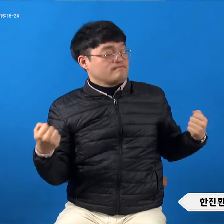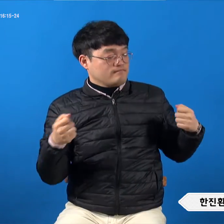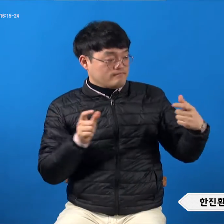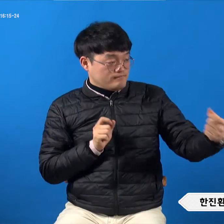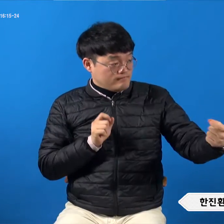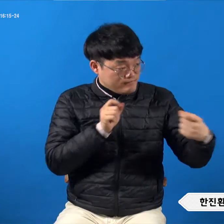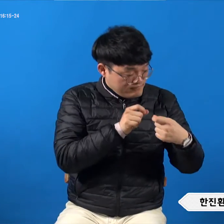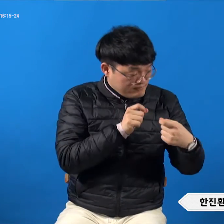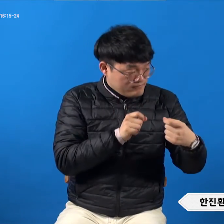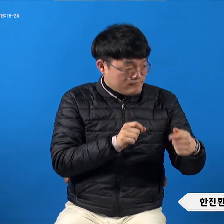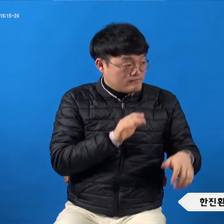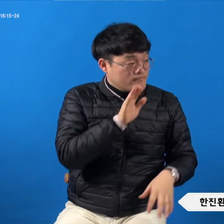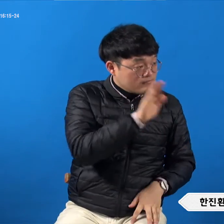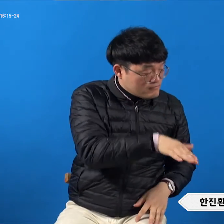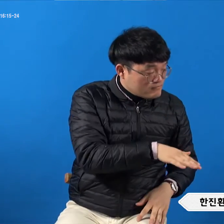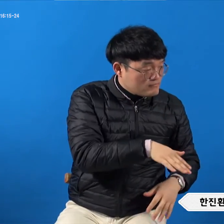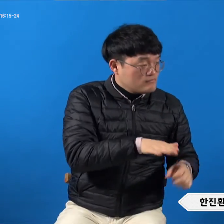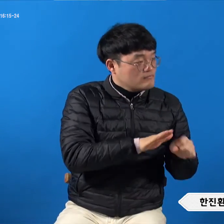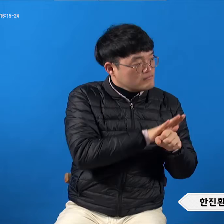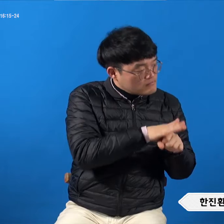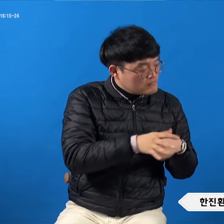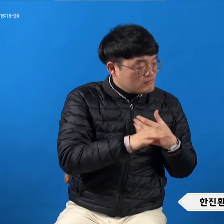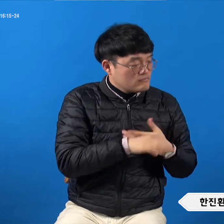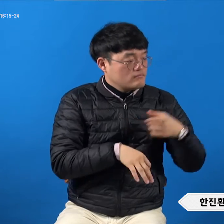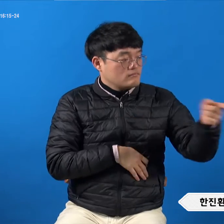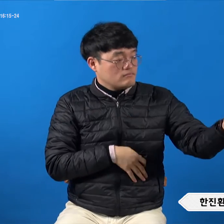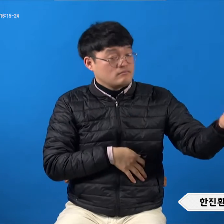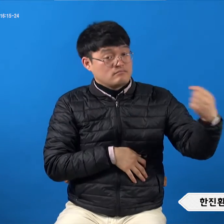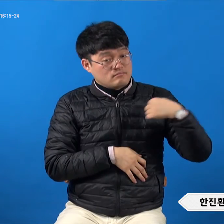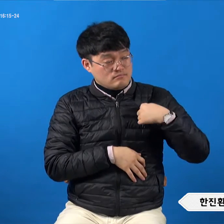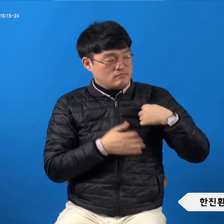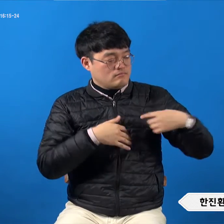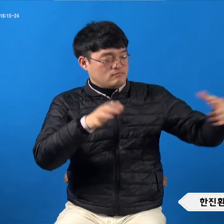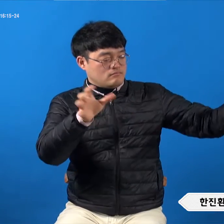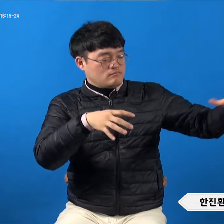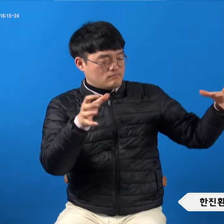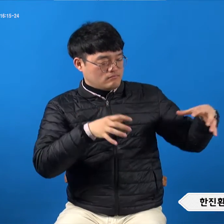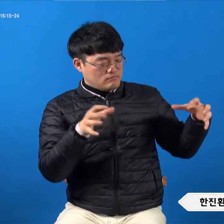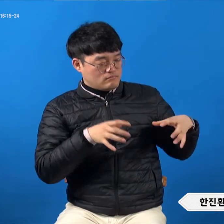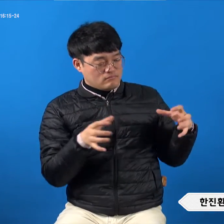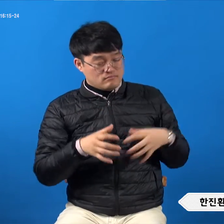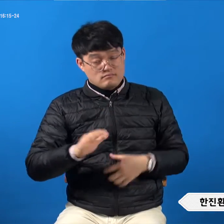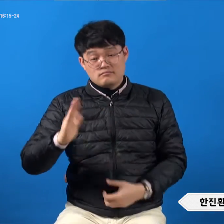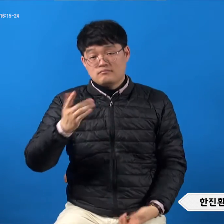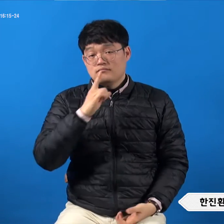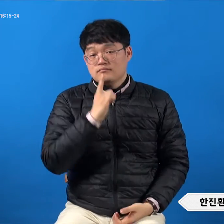그들에게 다가가면 됩니다. 그러면 동료들도 나에게 모여들 것입니다.